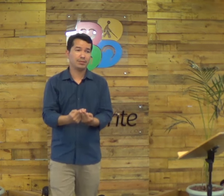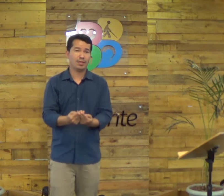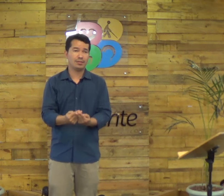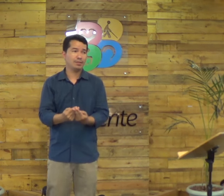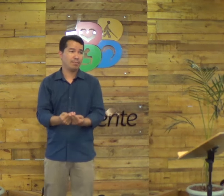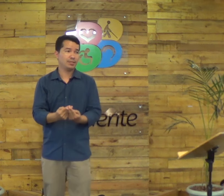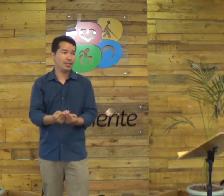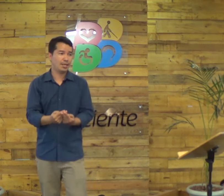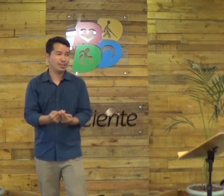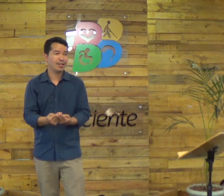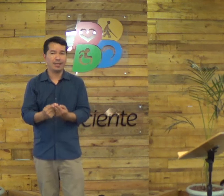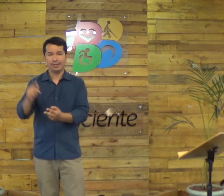paciência,